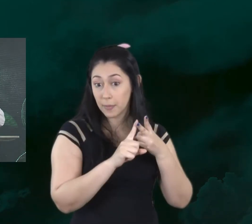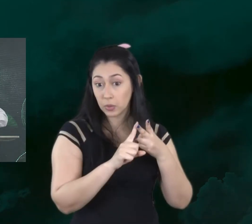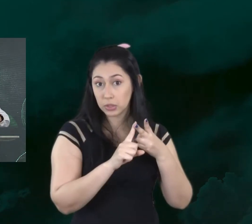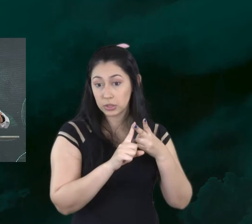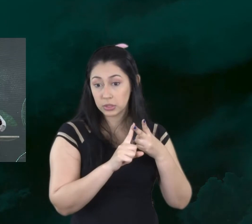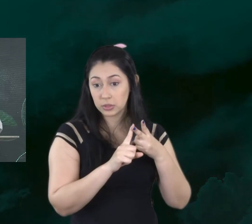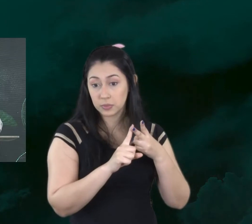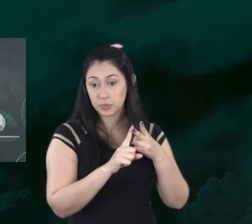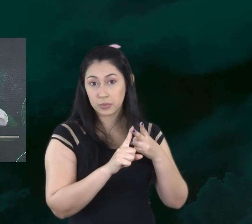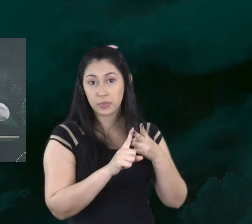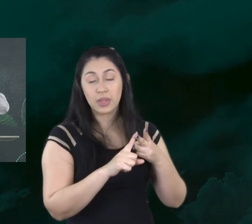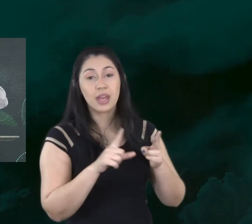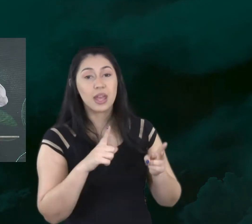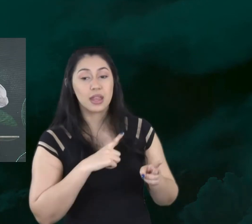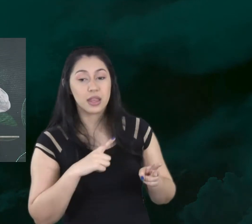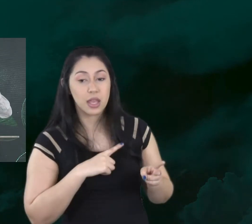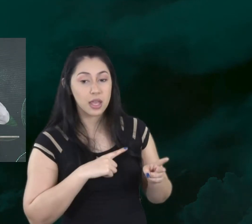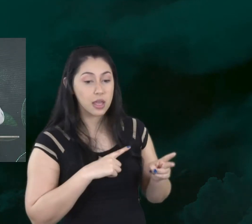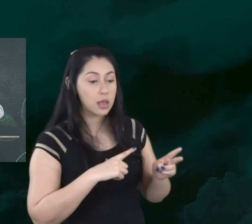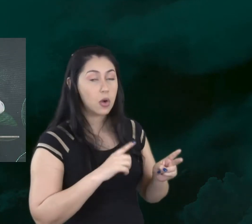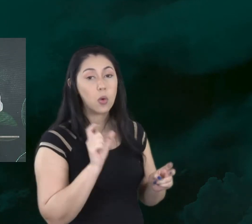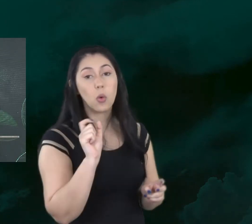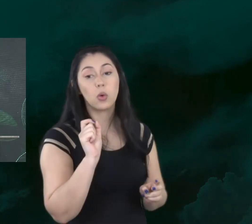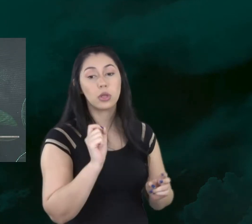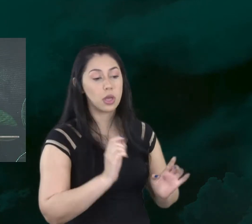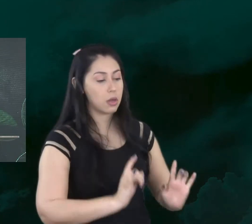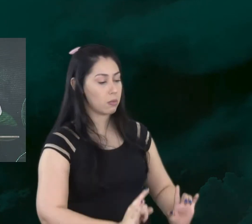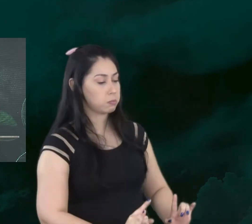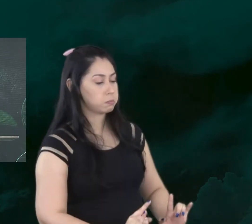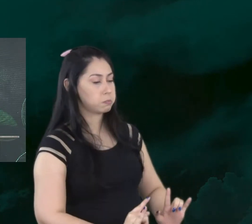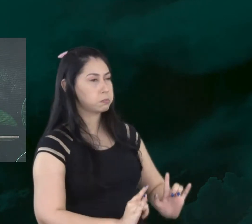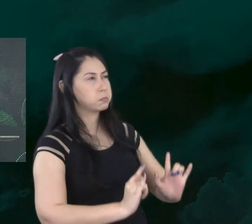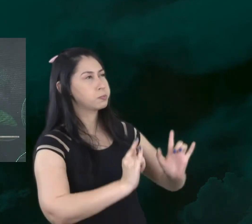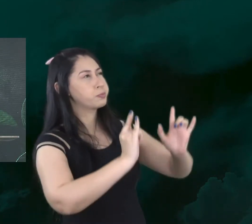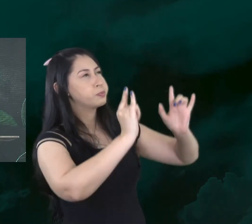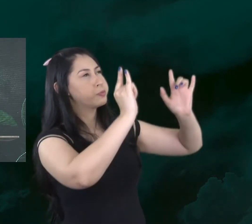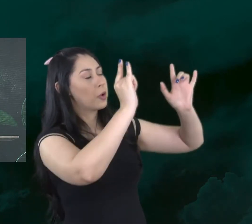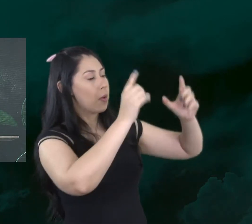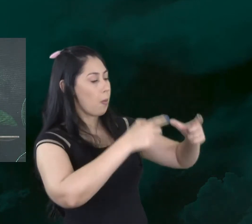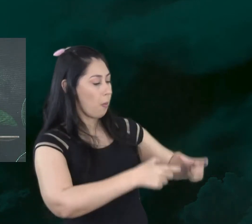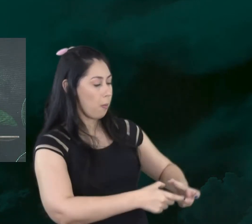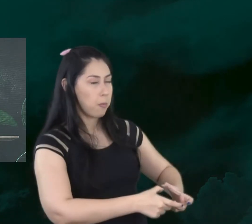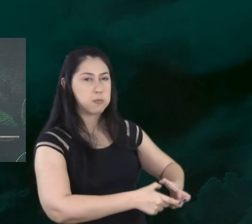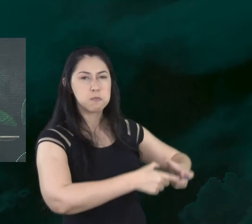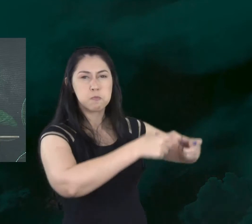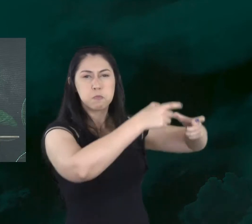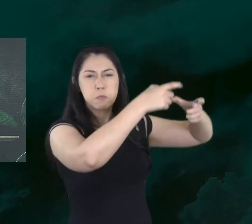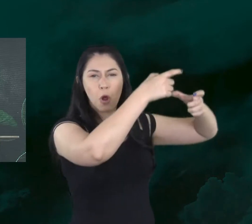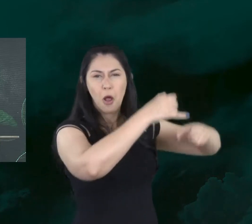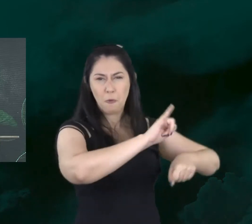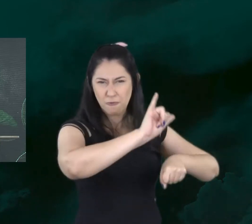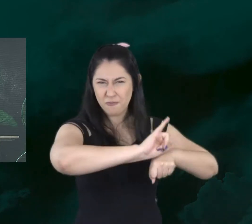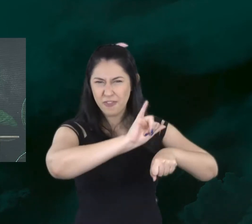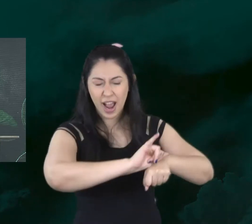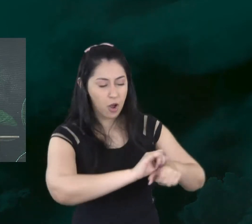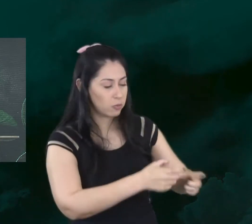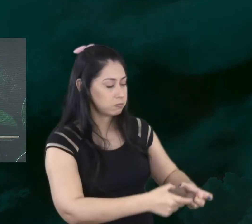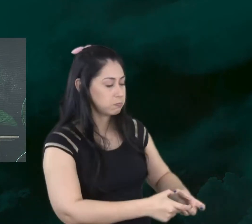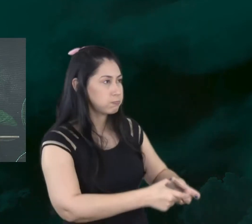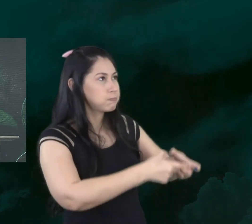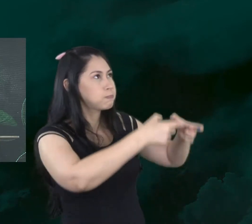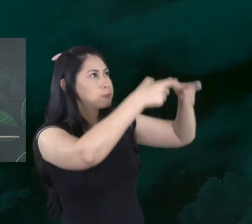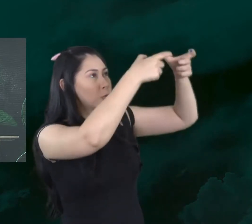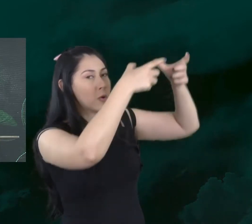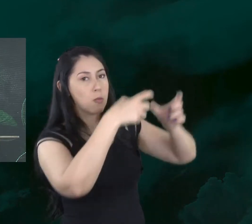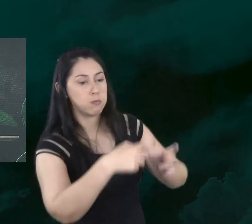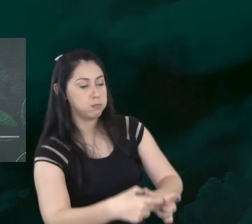fundação, tem a superestrutura, que é o esqueleto, é a estrutura, né, do